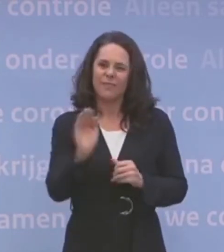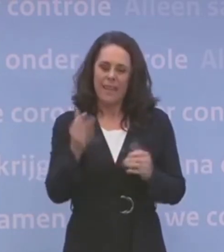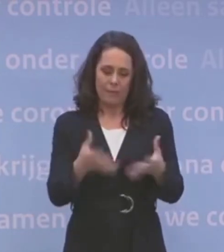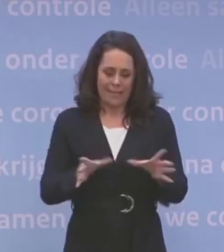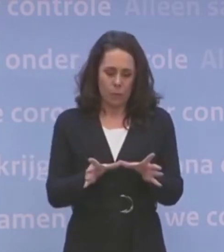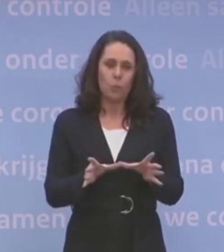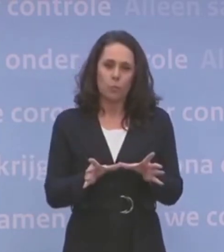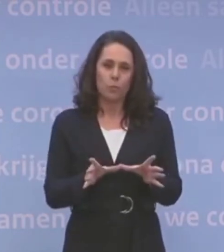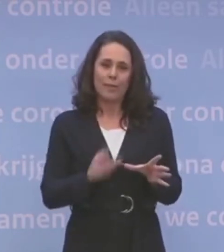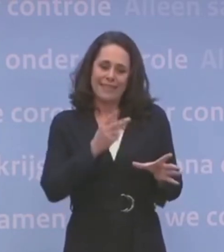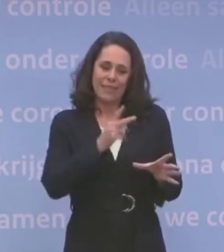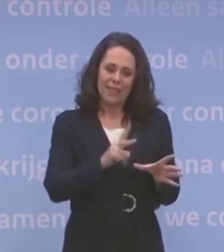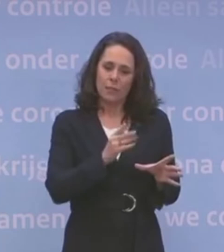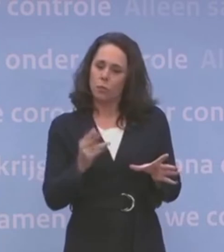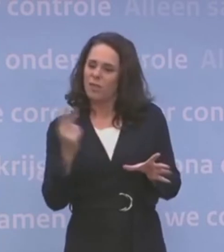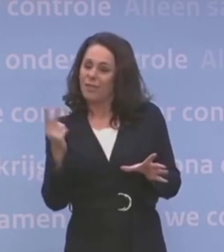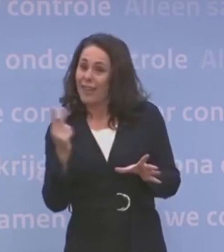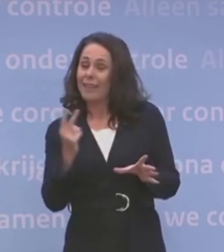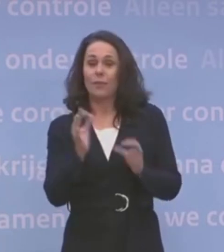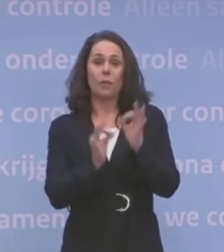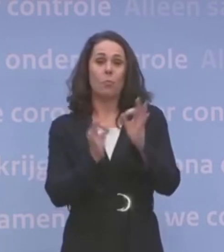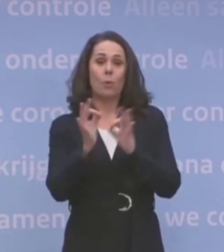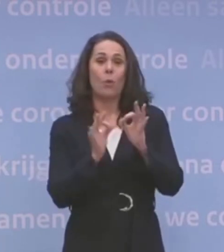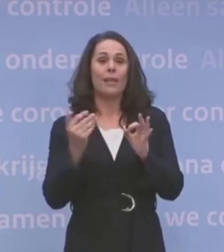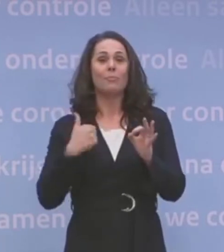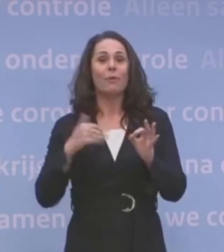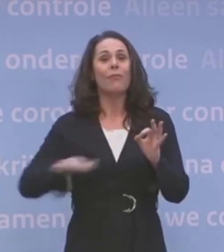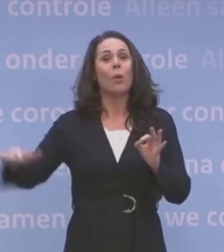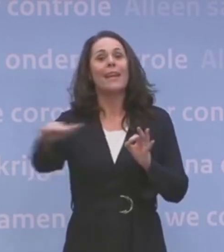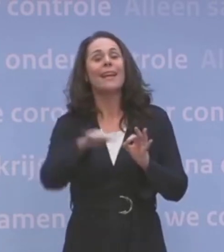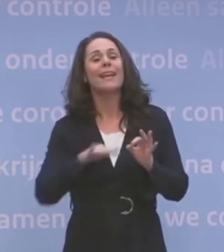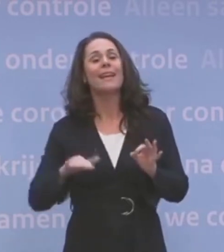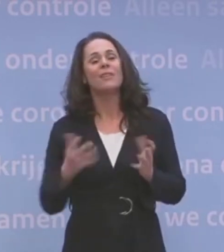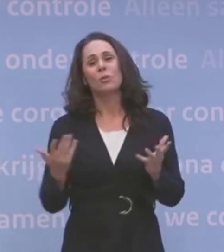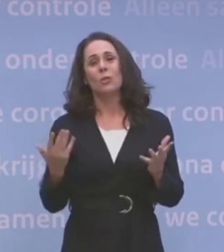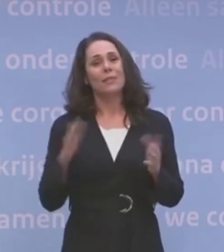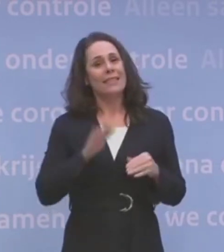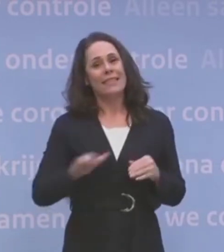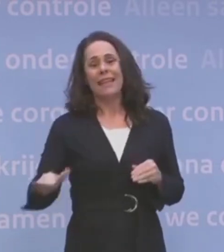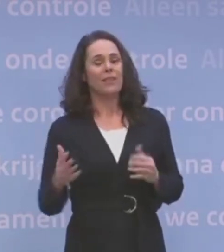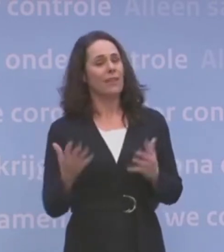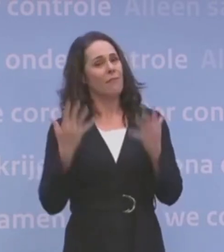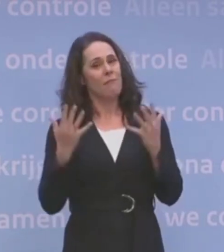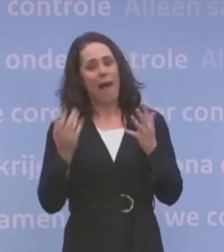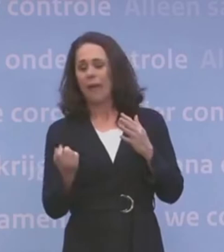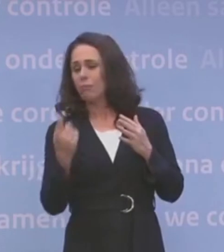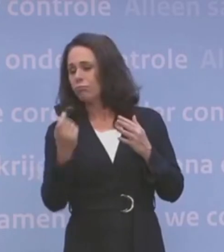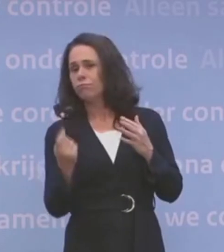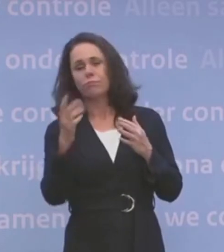ongeveer 20-22% van de bevolking uitmaakt. Dus kinderen zijn ondervertegenwoordigd binnen de ziektegevallen